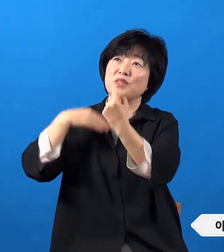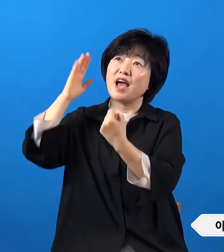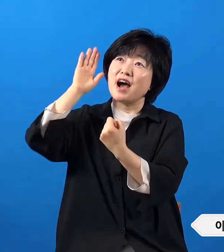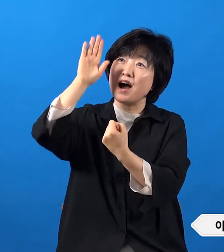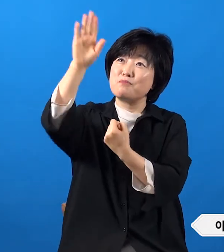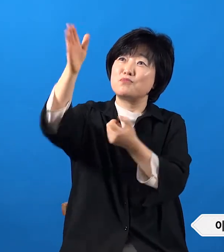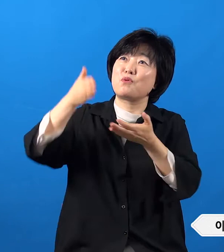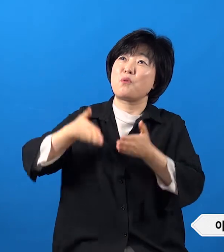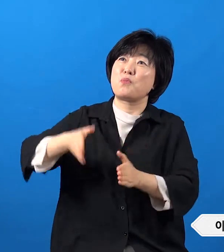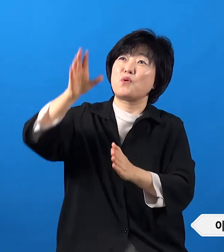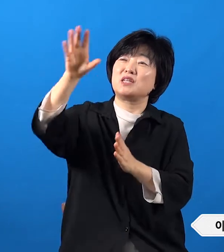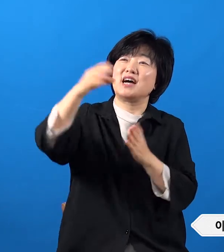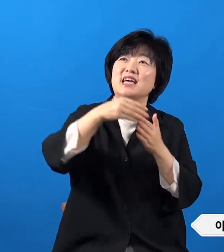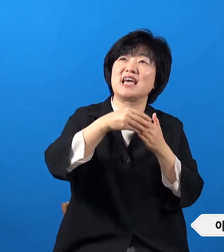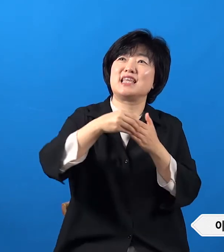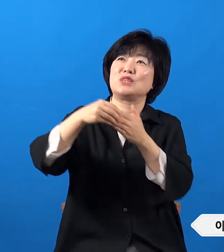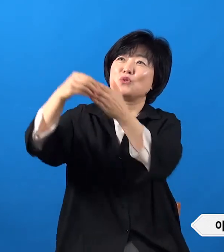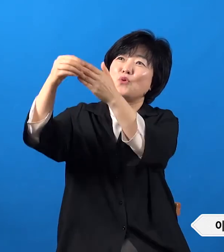본향에 인도해 주시리.